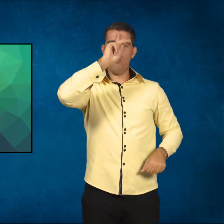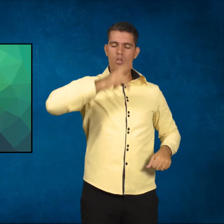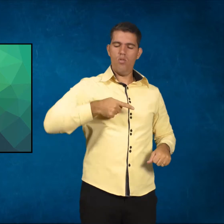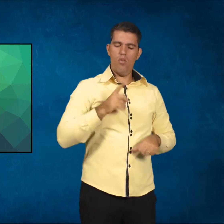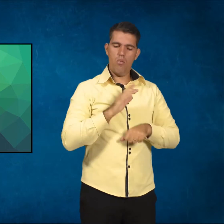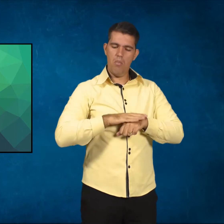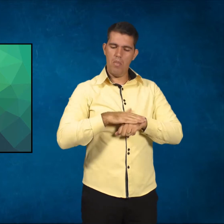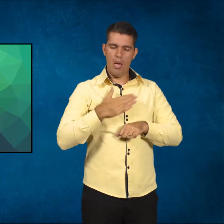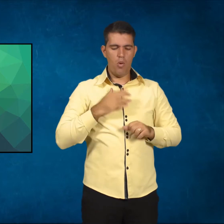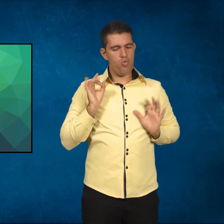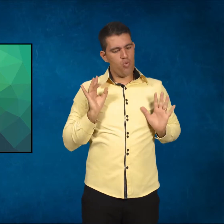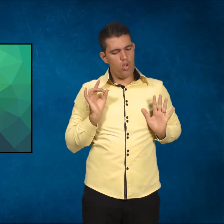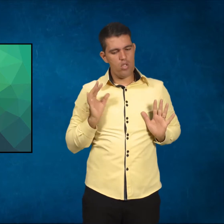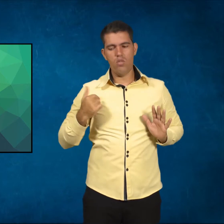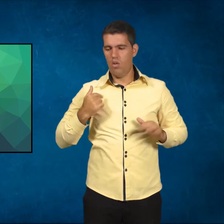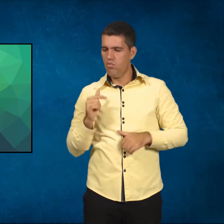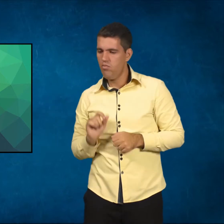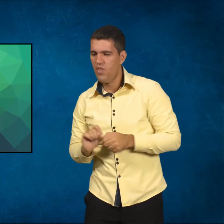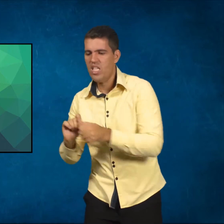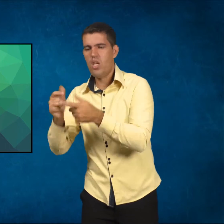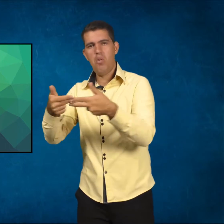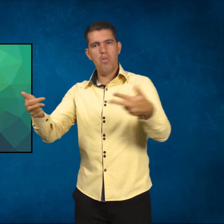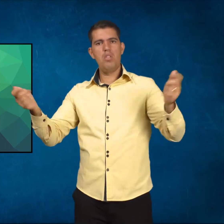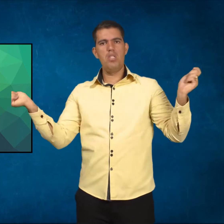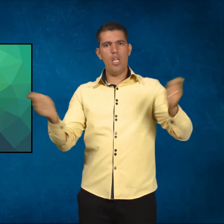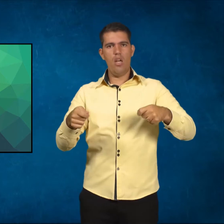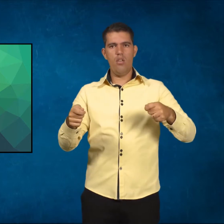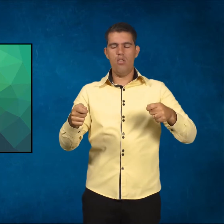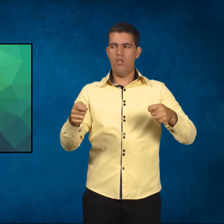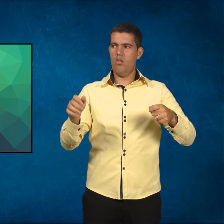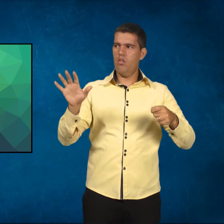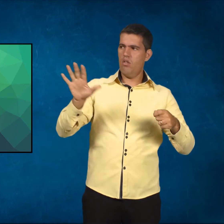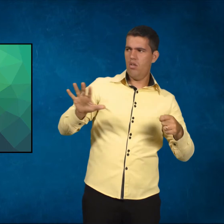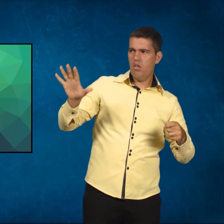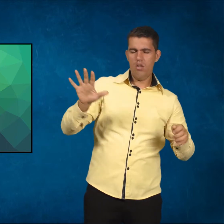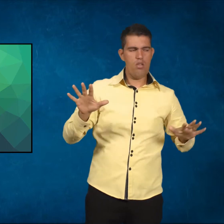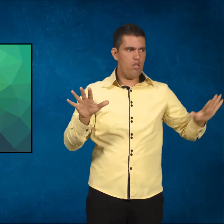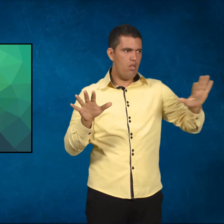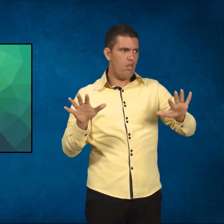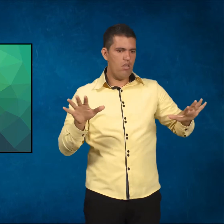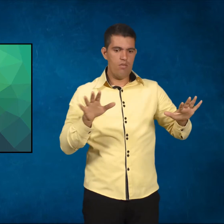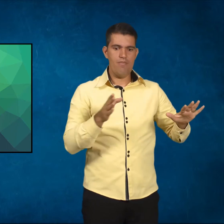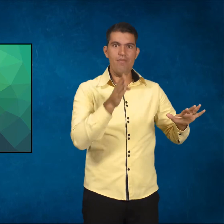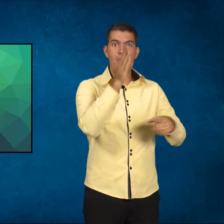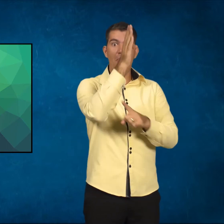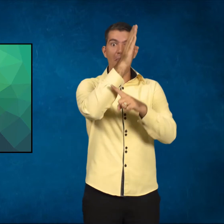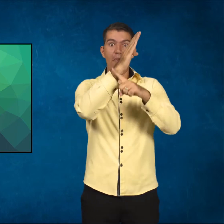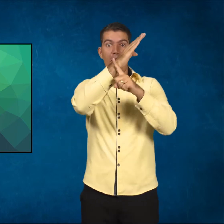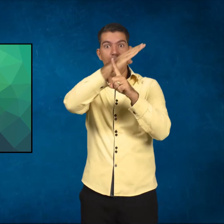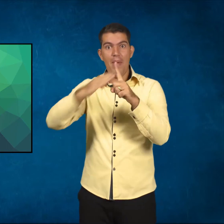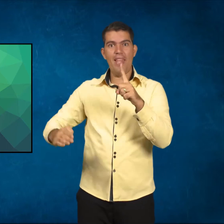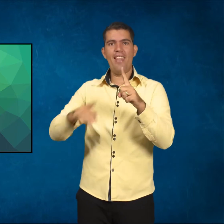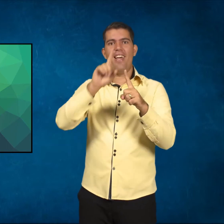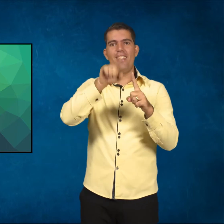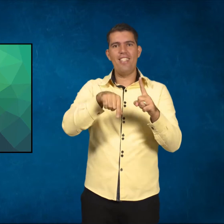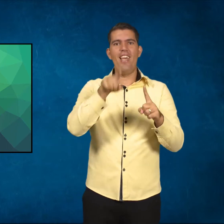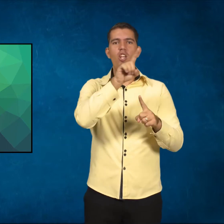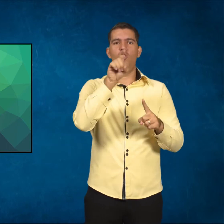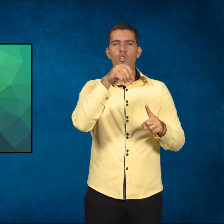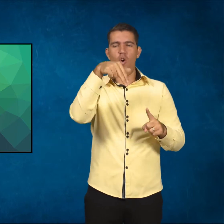Essa distância entre esses 2 níveis é o que Vygotsky chama de zona de desenvolvimento